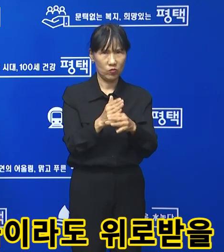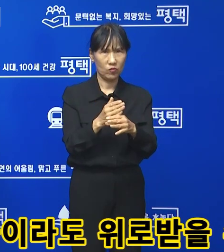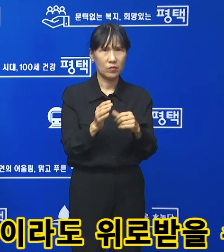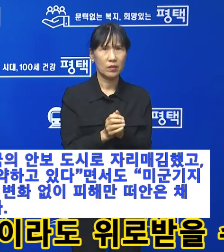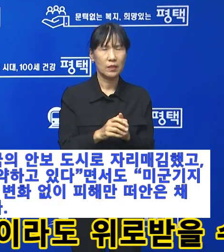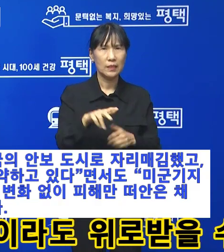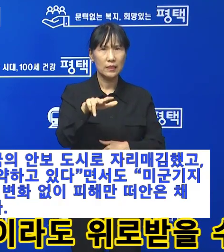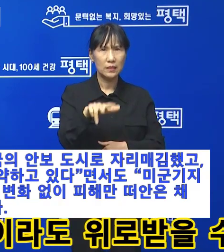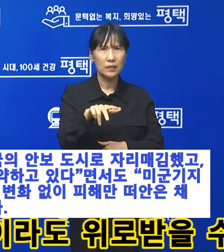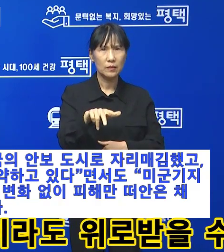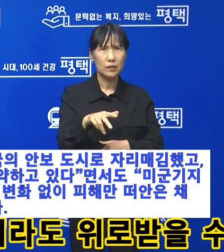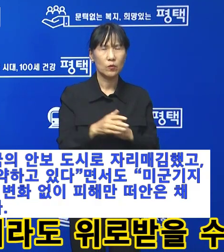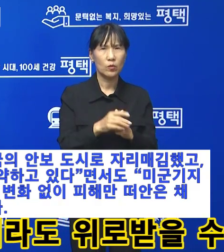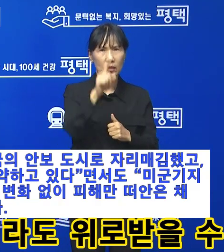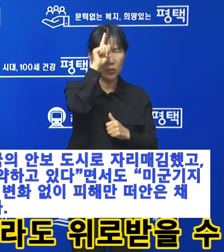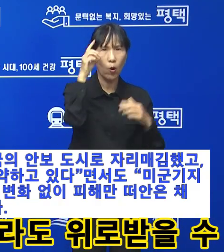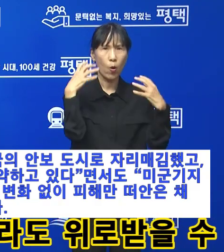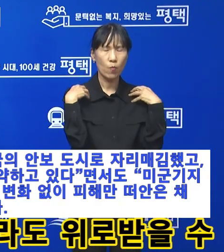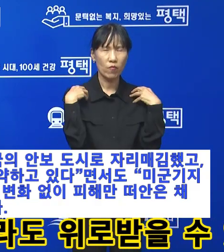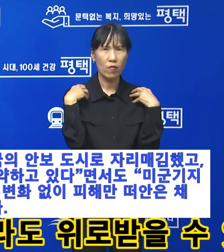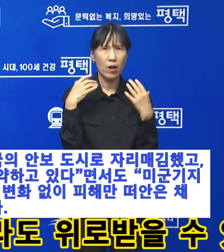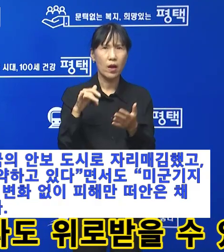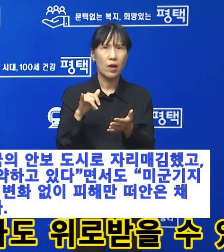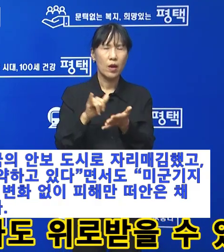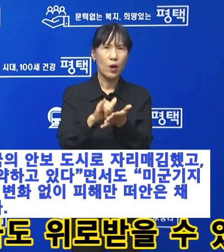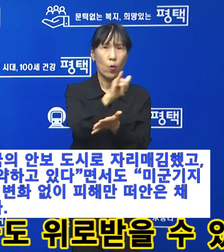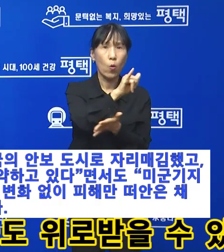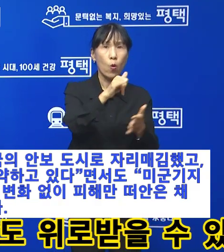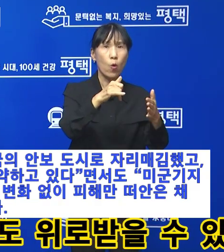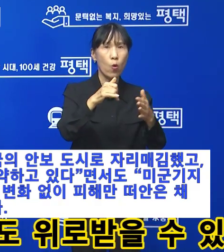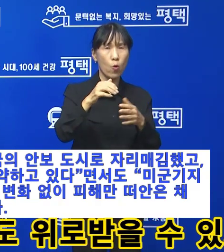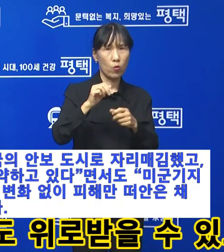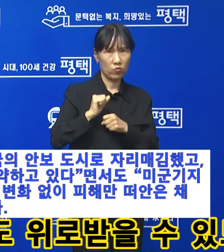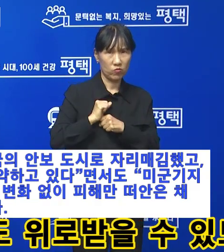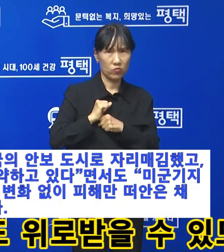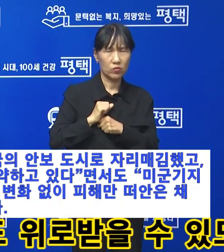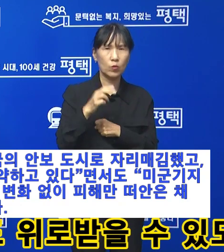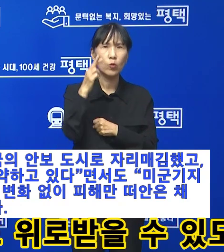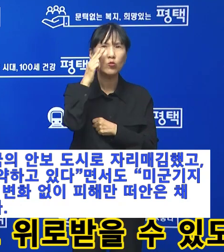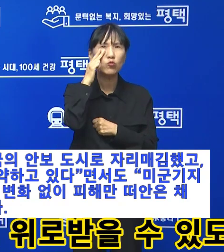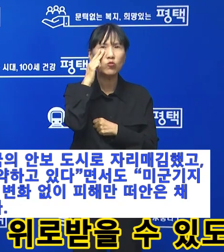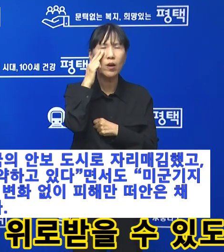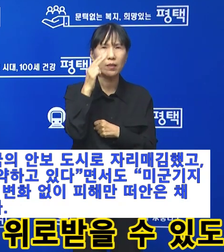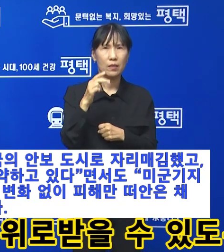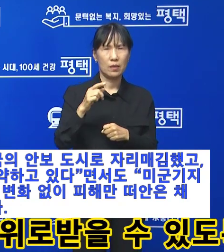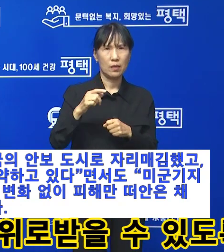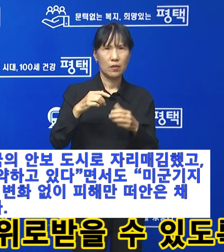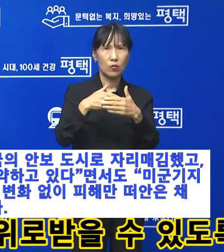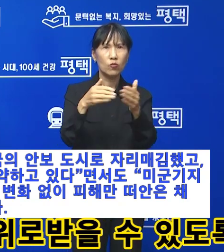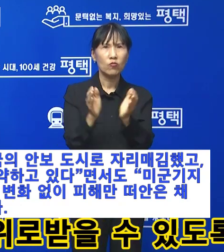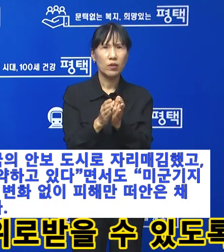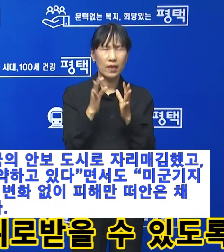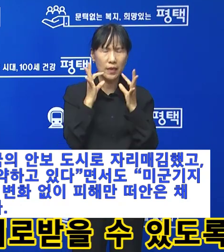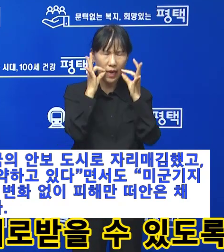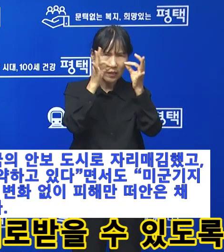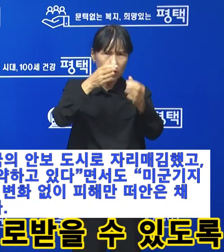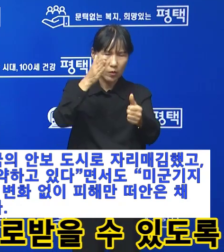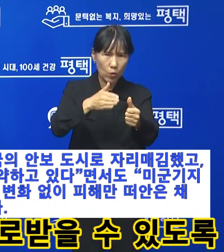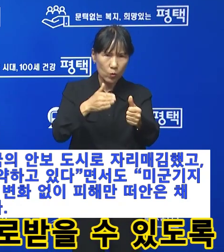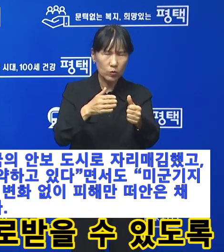이 자리를 통해 정부와 공군 주한미군에 간절히 호소합니다 지난 70년